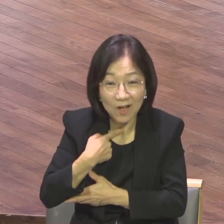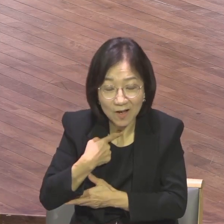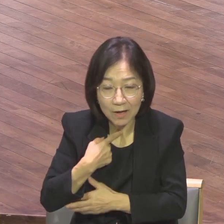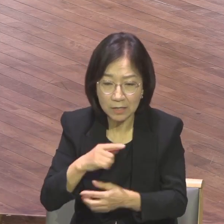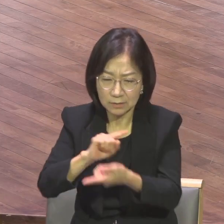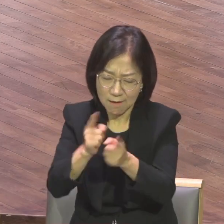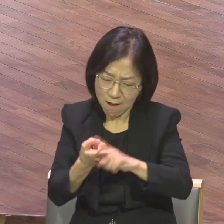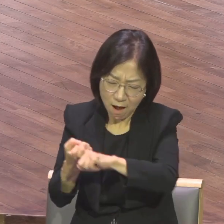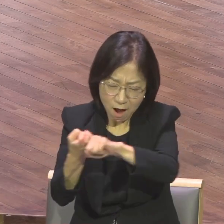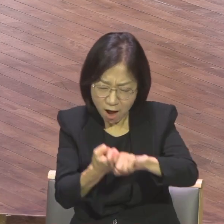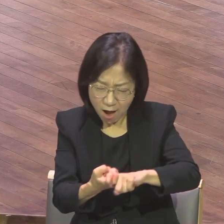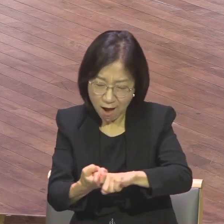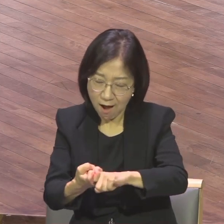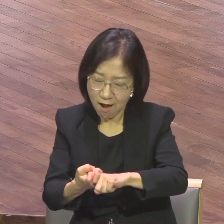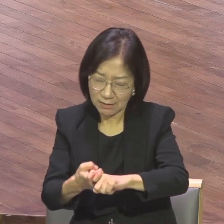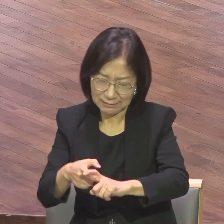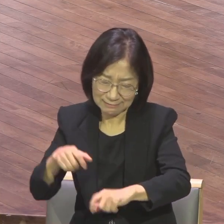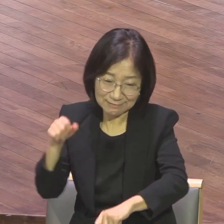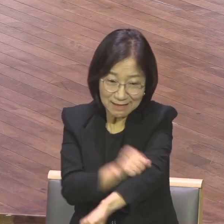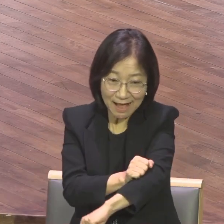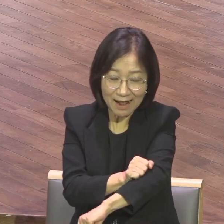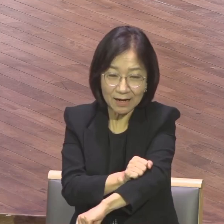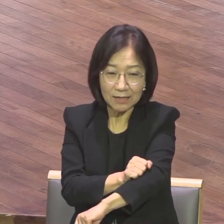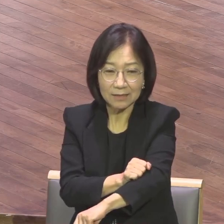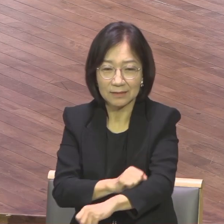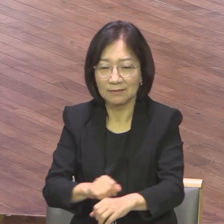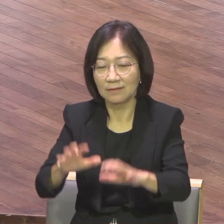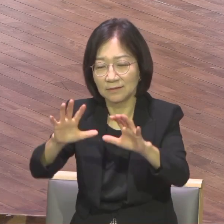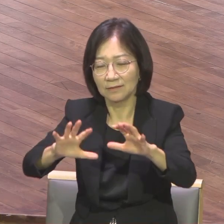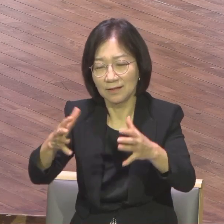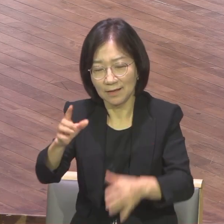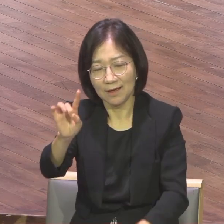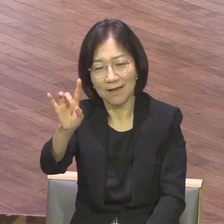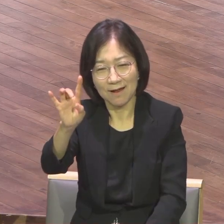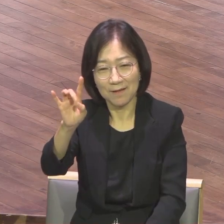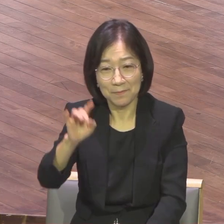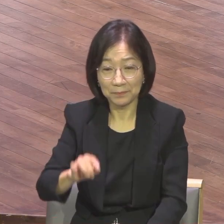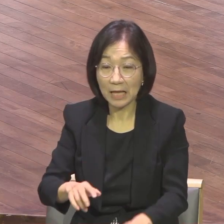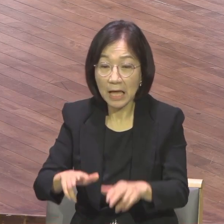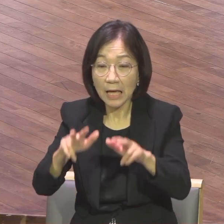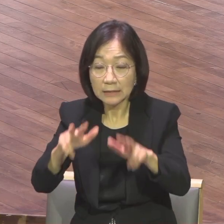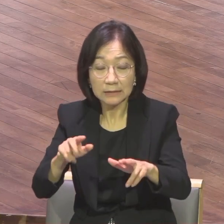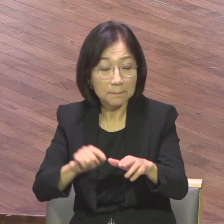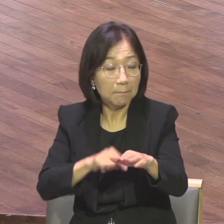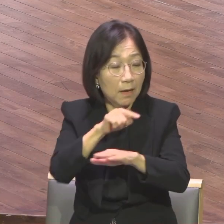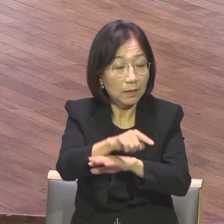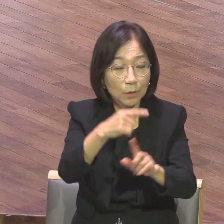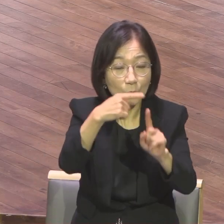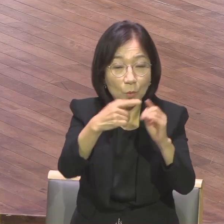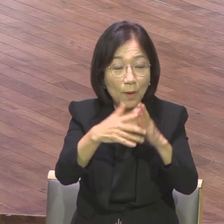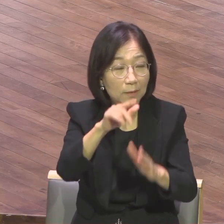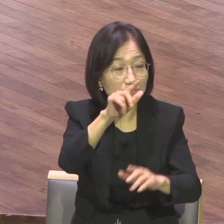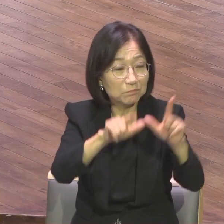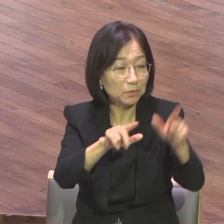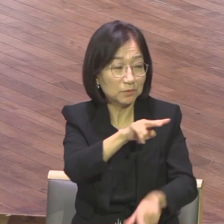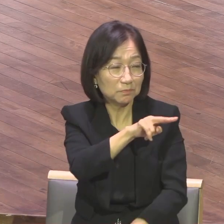원리스 된 교회가 지구상에 있느냐? 지금 말이지요. 교회들은 통계가 나와 있습니다. 세계